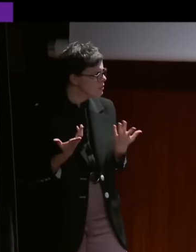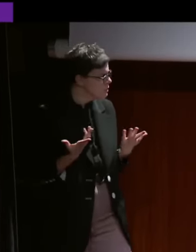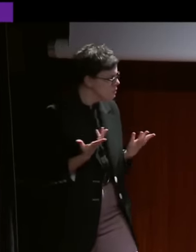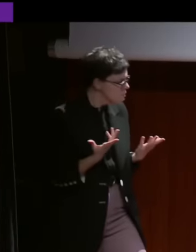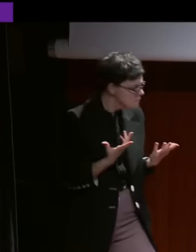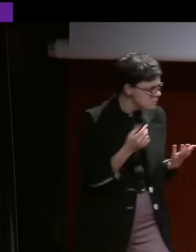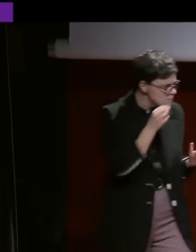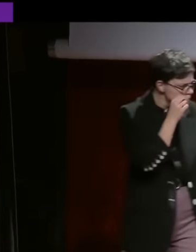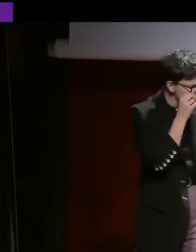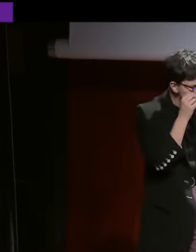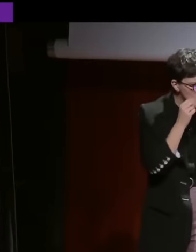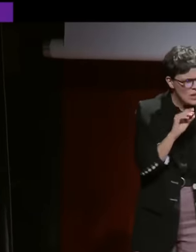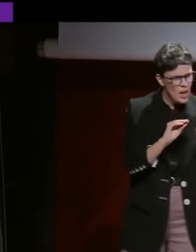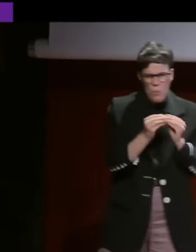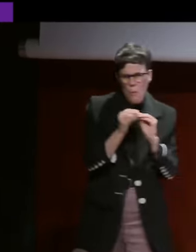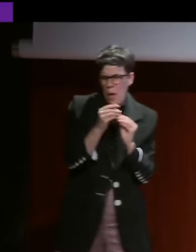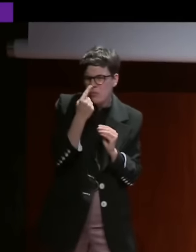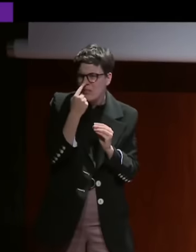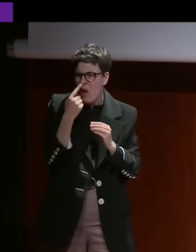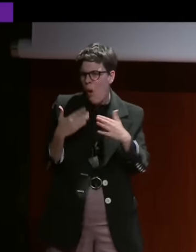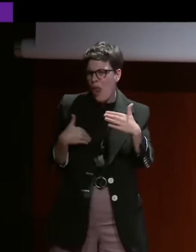français. Tout ça m'a posé des questions.